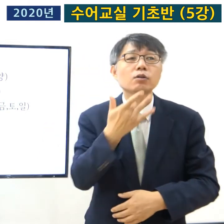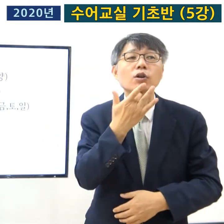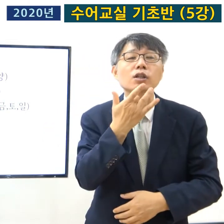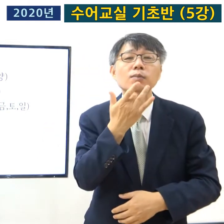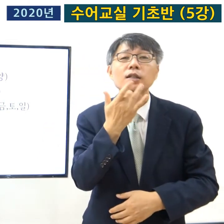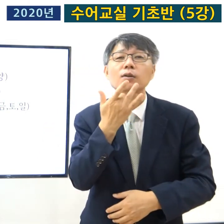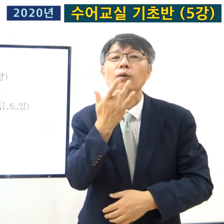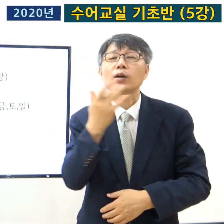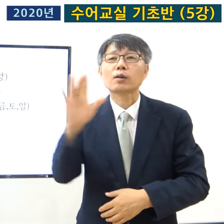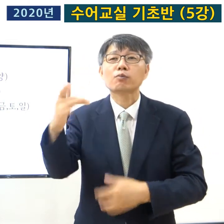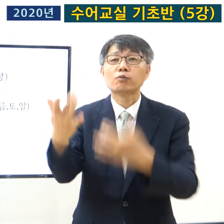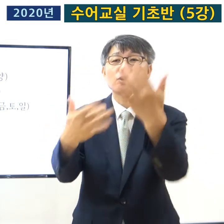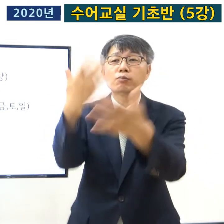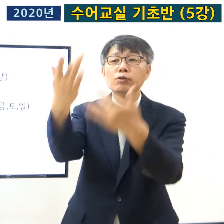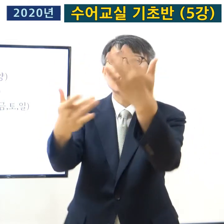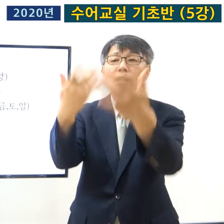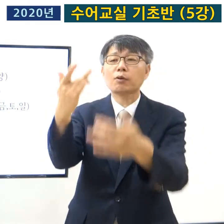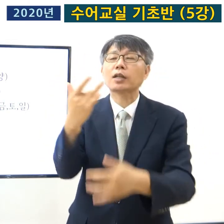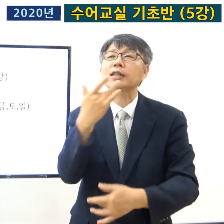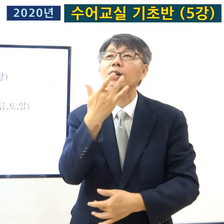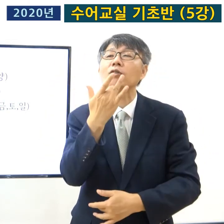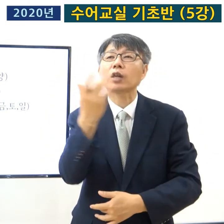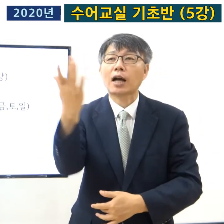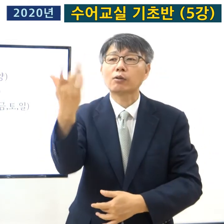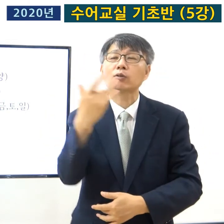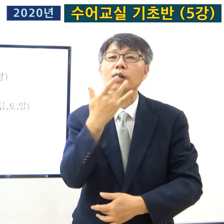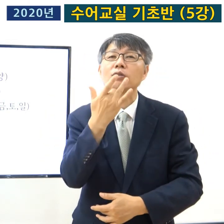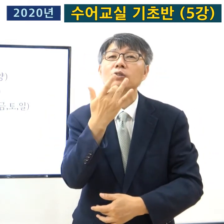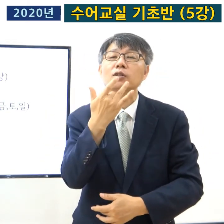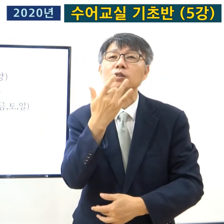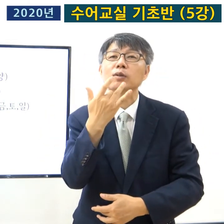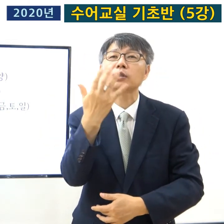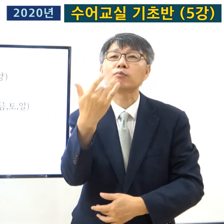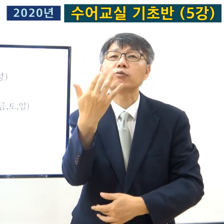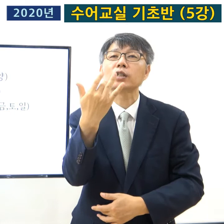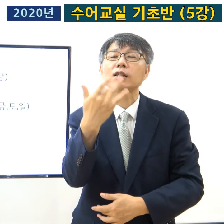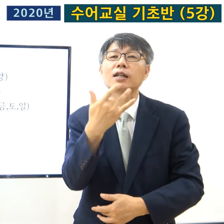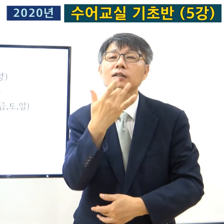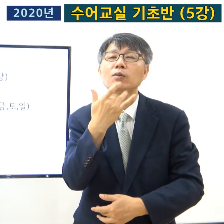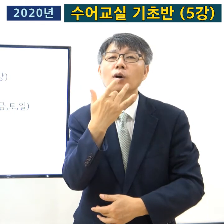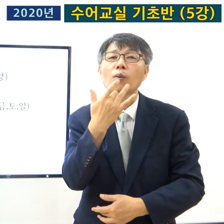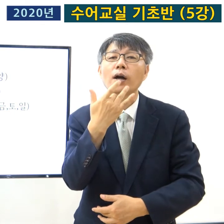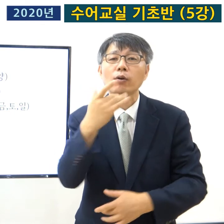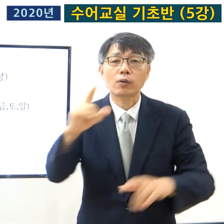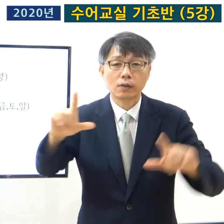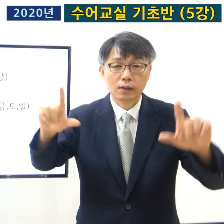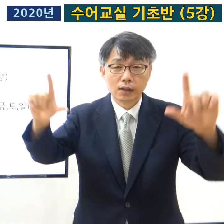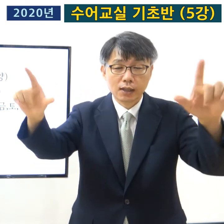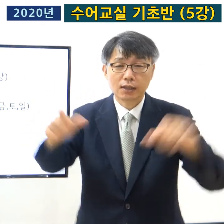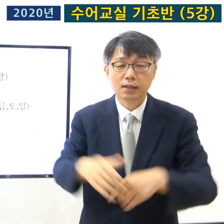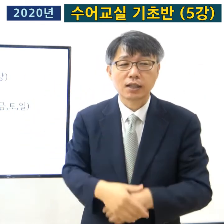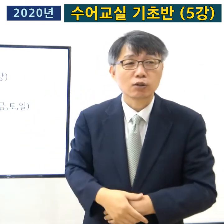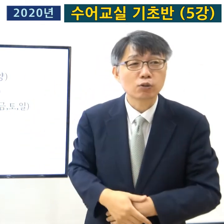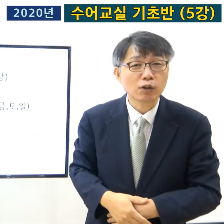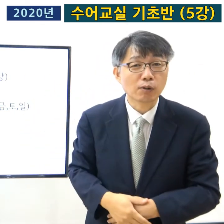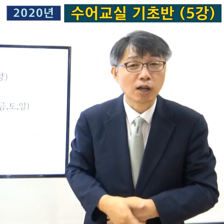여기 턱밑에서 우리 불 이렇게 표현했잖아요. 이렇게 가운데 손가락으로 톡톡 치면 이렇게 불이 일어나는 거죠. 화요일. 수요일은